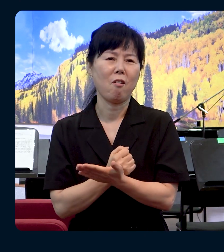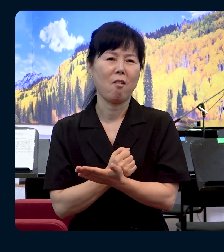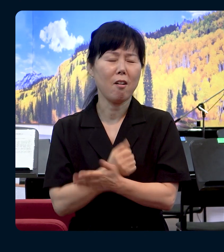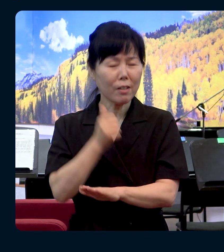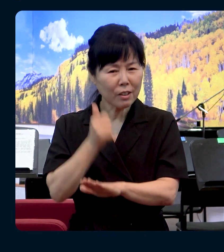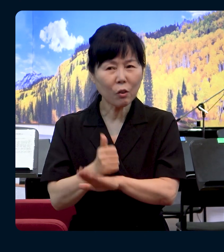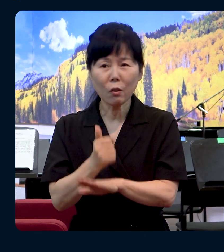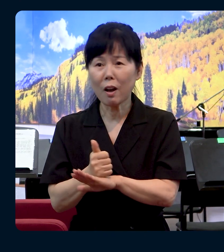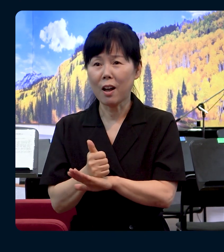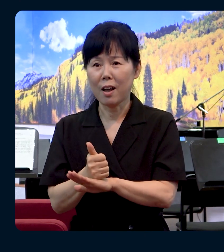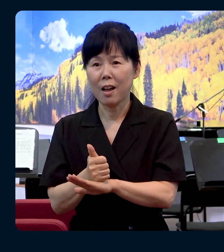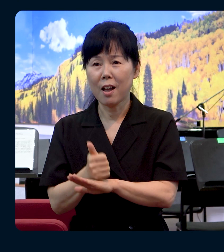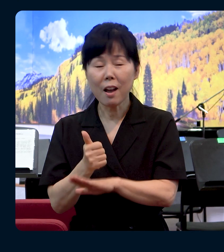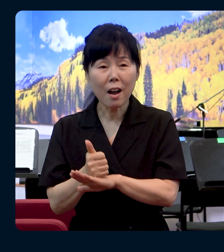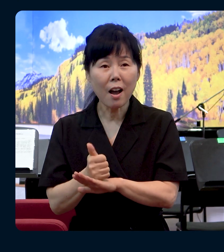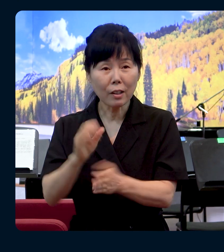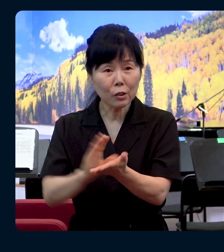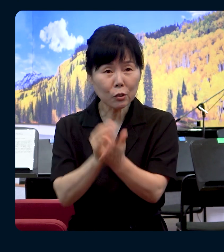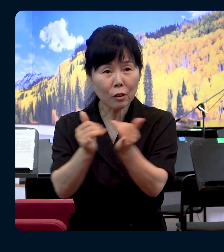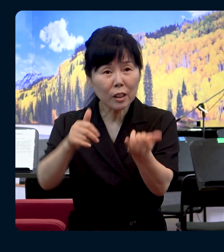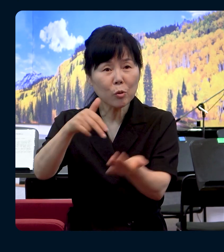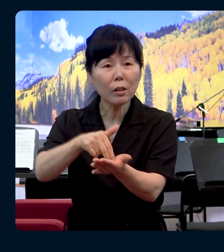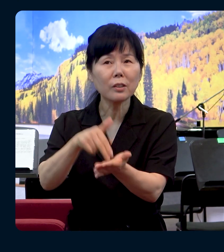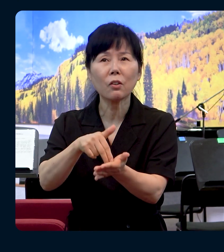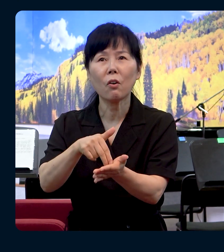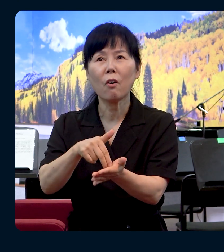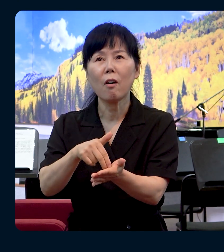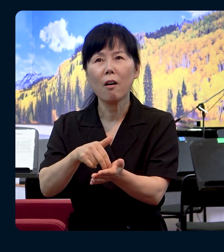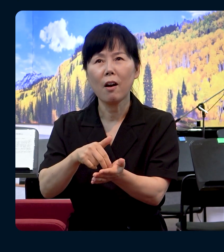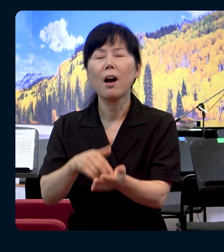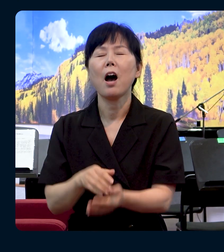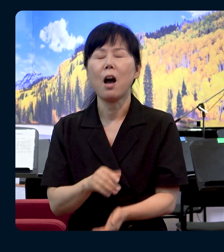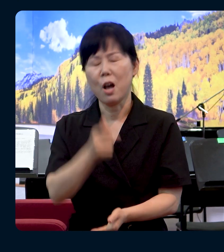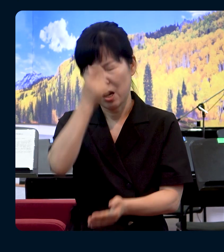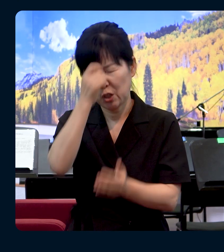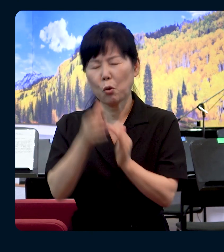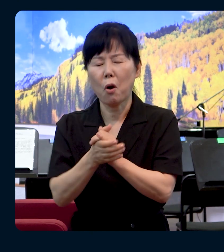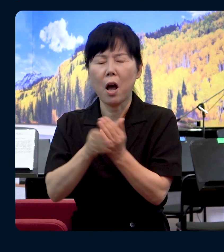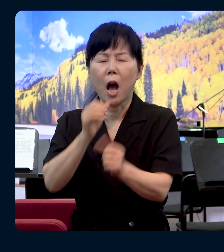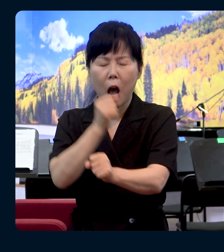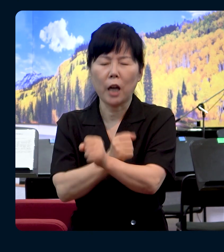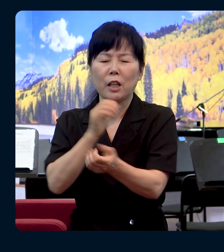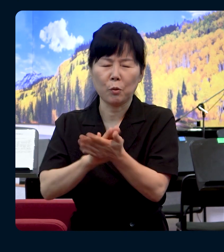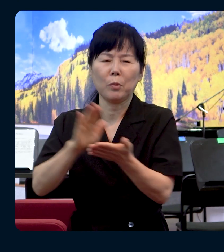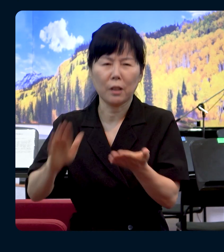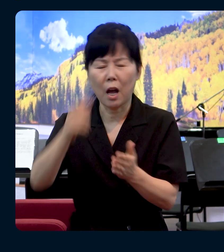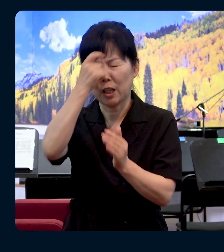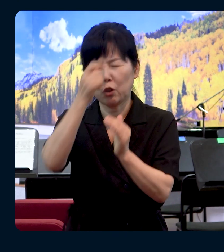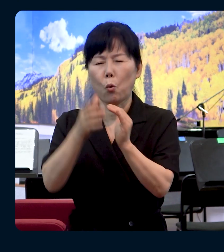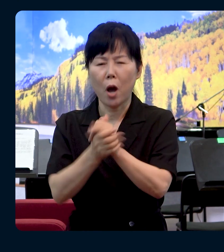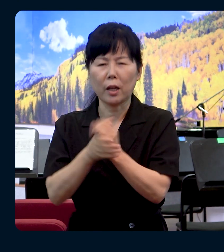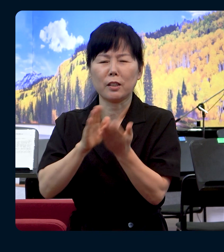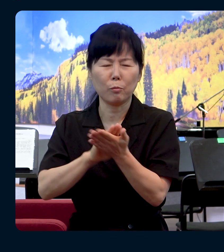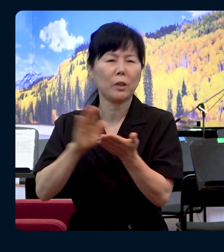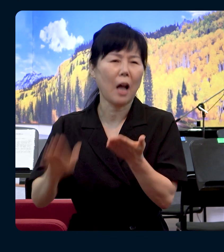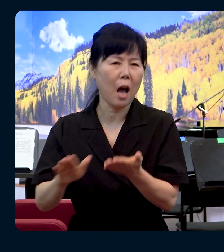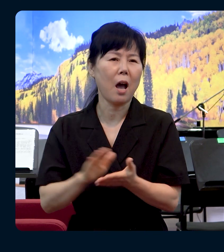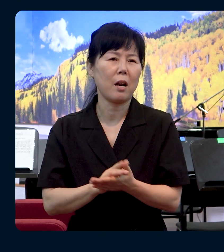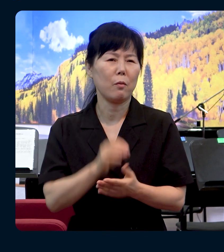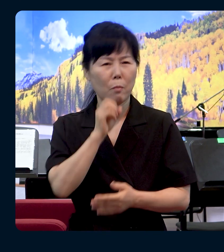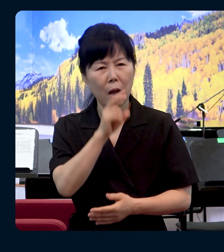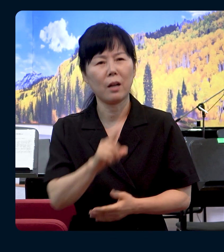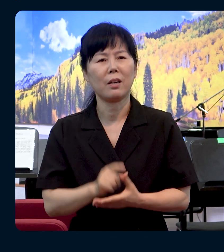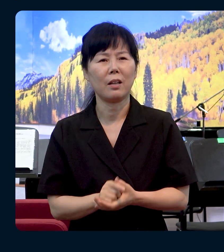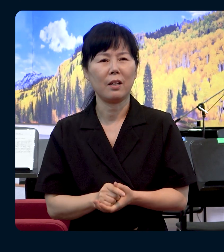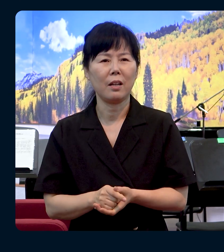그러니까 참 많은 사람들이 그냥 너무 쉽게 기도하겠습니다, 기도할게요, 남발을 하는 거예요. 그게 얼마나 큰